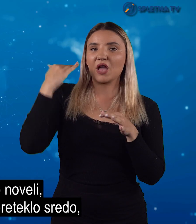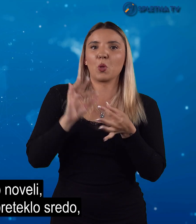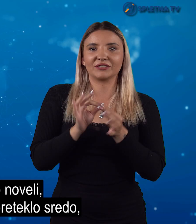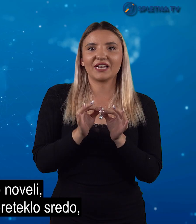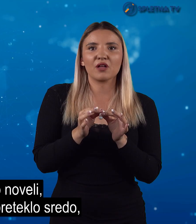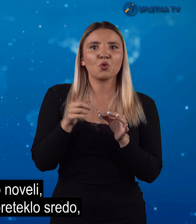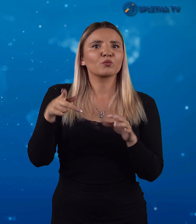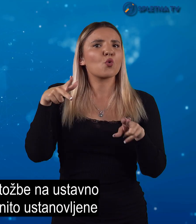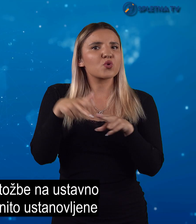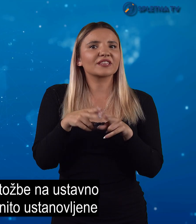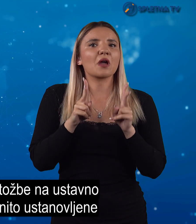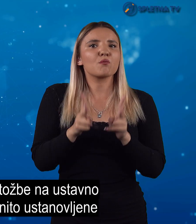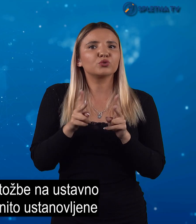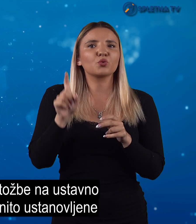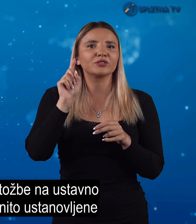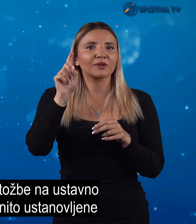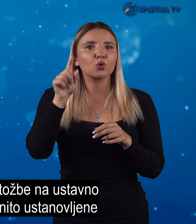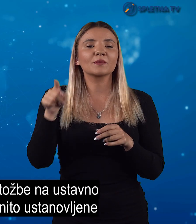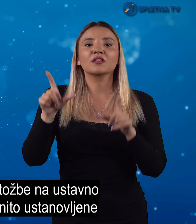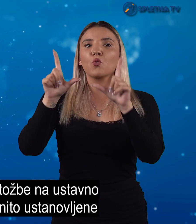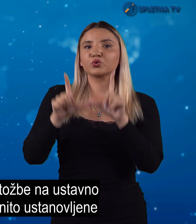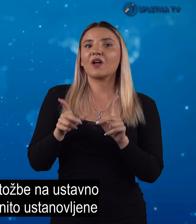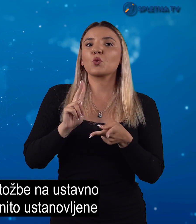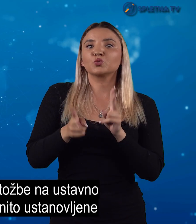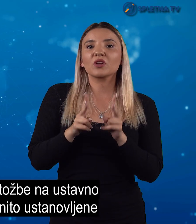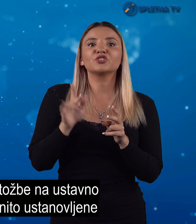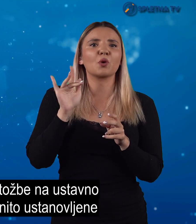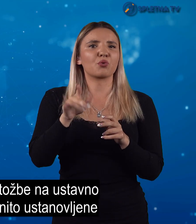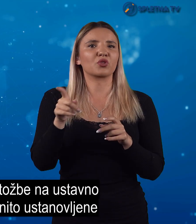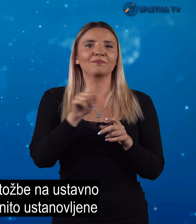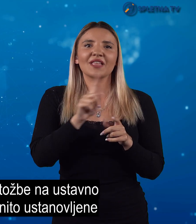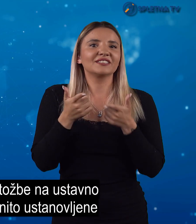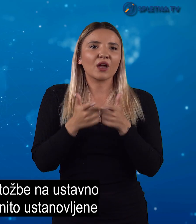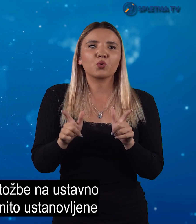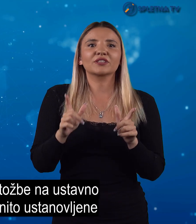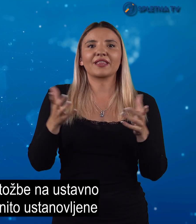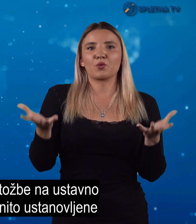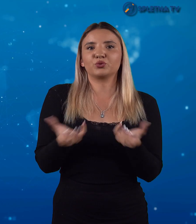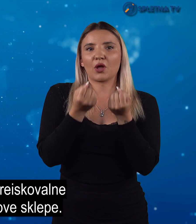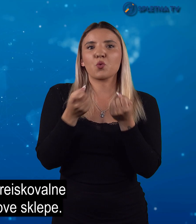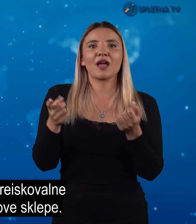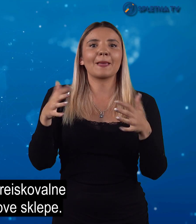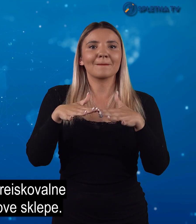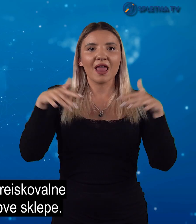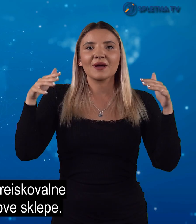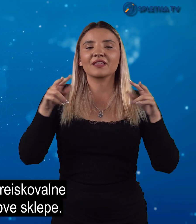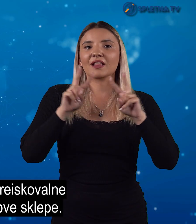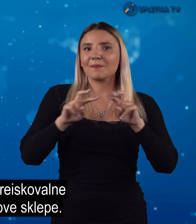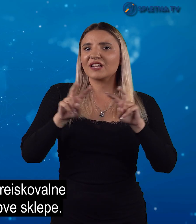preteklo sredo, ker ukinja možnost pritožbe na ustavno sodišče zoper nezakonito ustanovljene parlamentarne preiskovalne